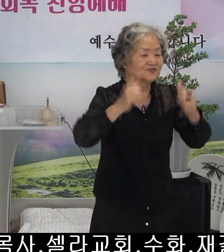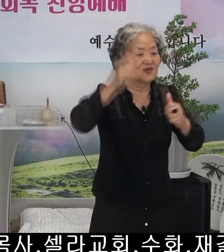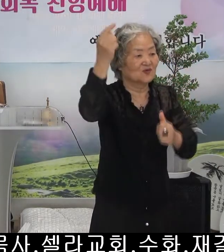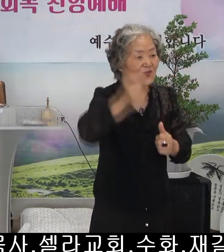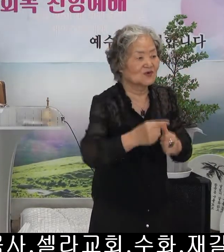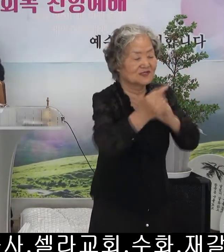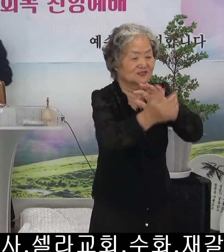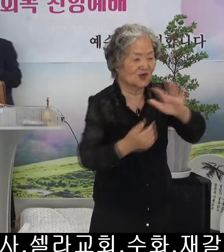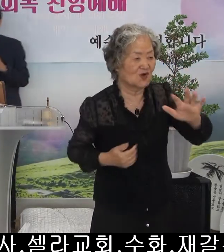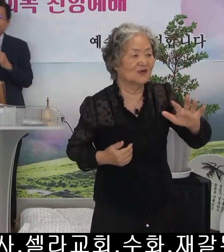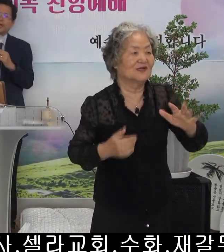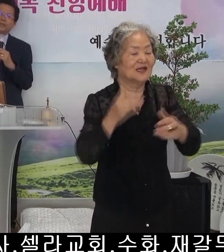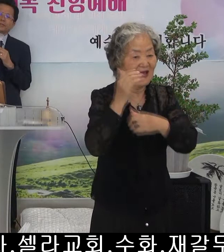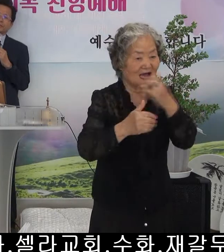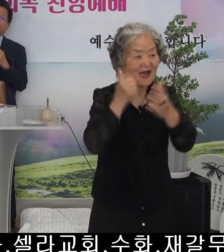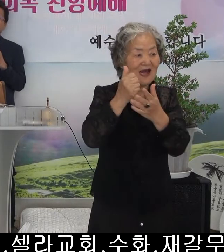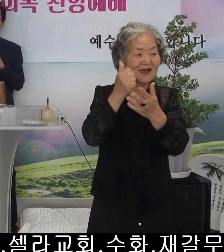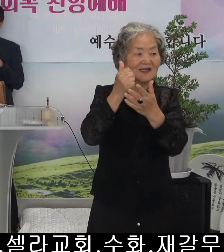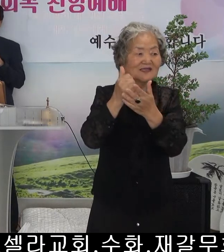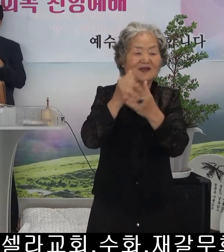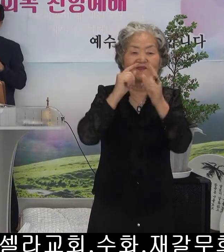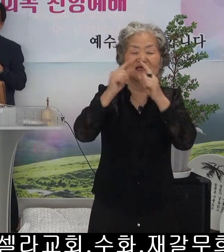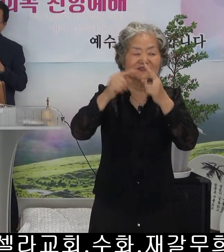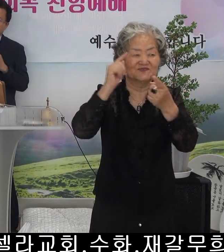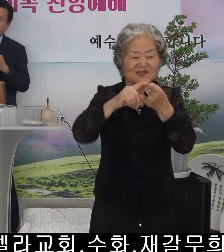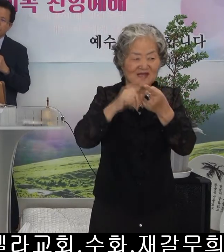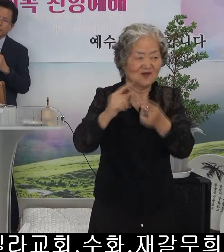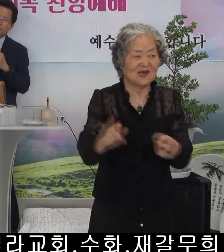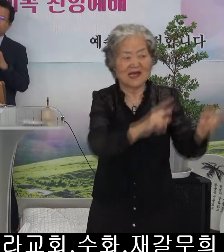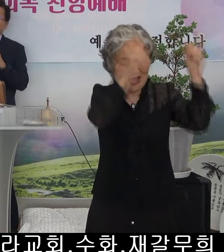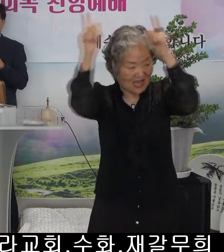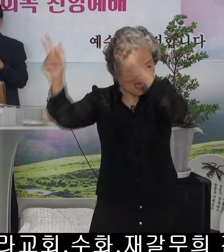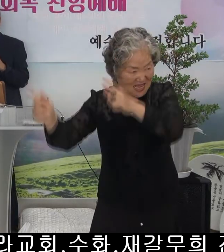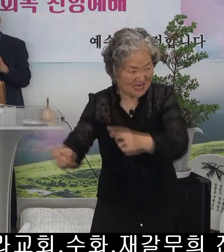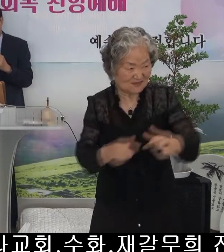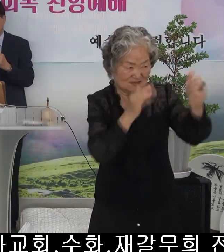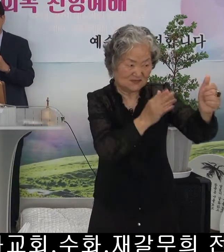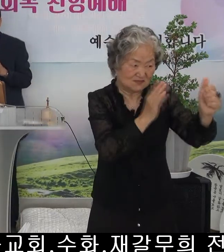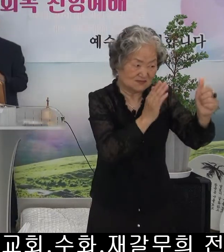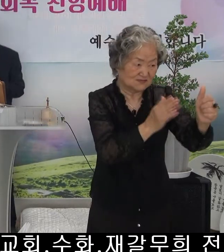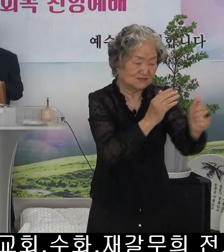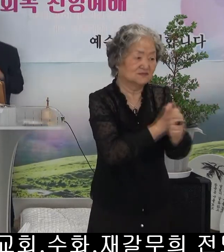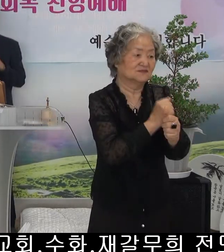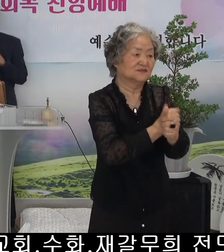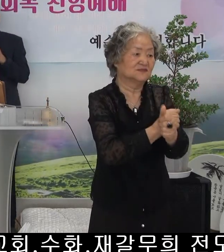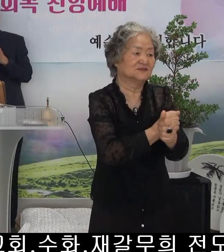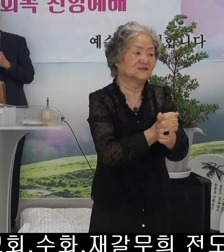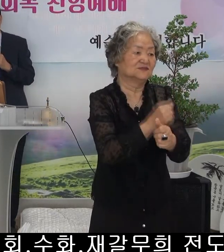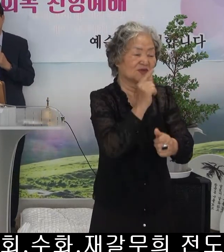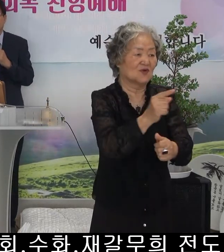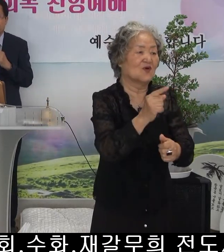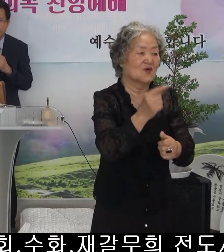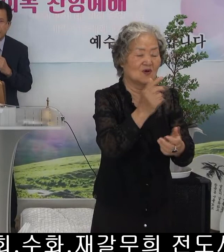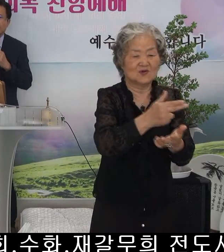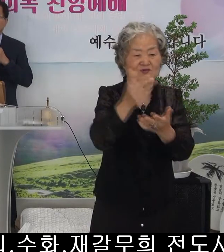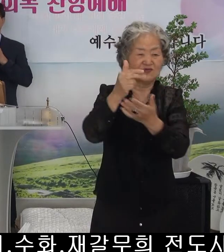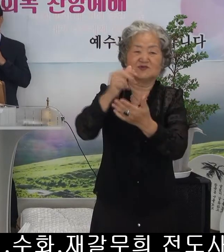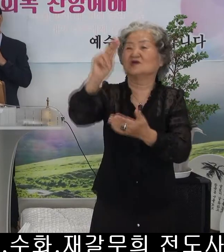좀, 아버지 하나님 제발 좀 하면서 이스라엘 백성들을 깨우고 죽기로 돌아오고 해결하고